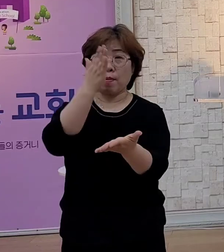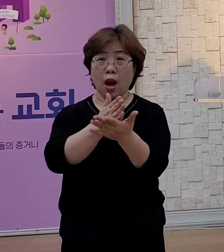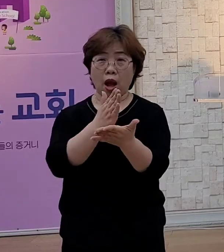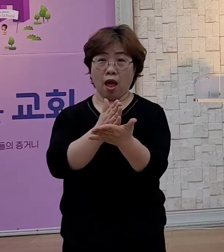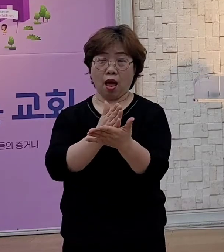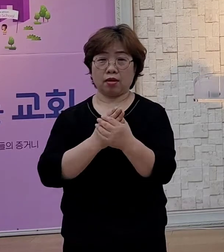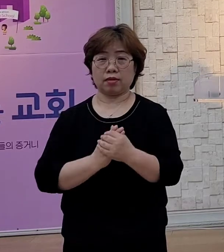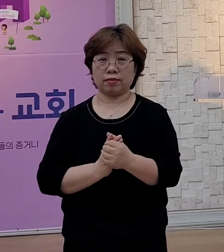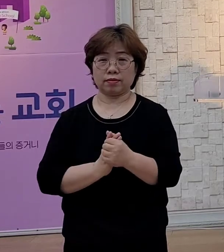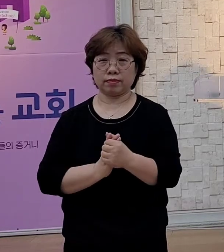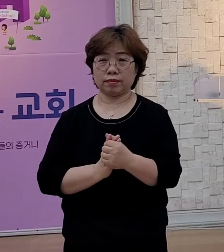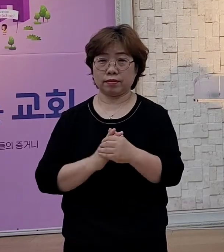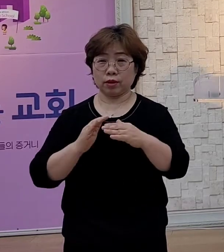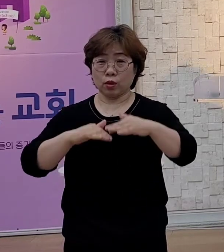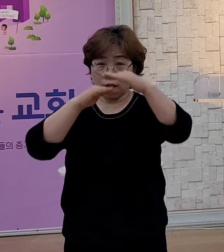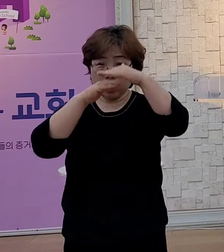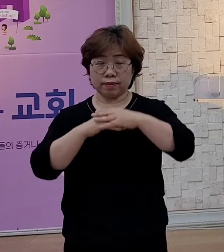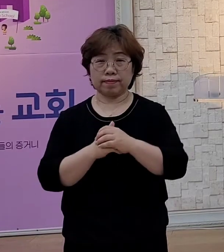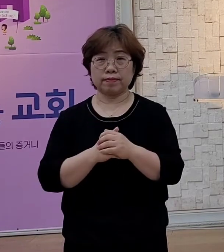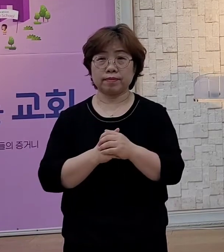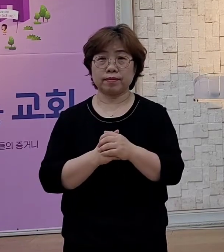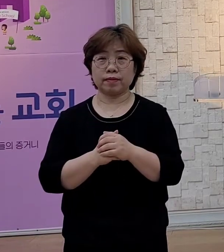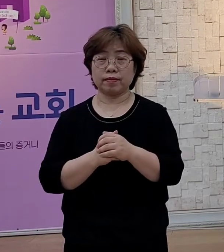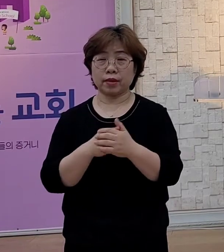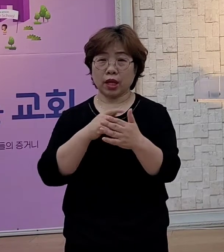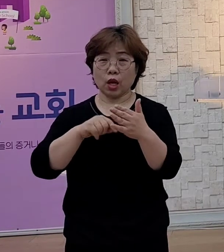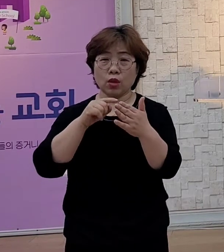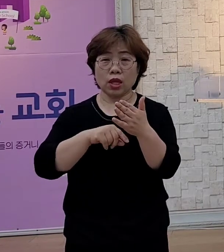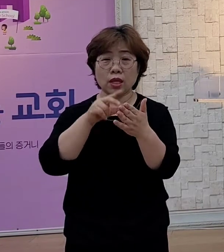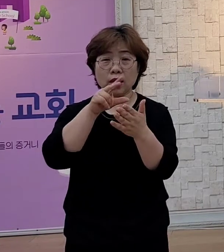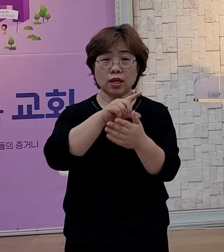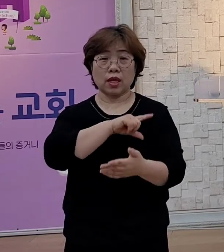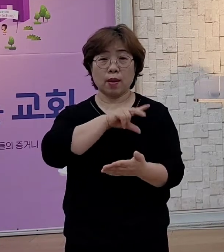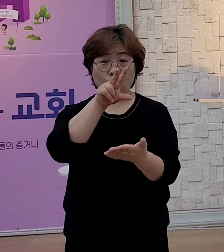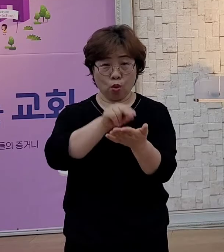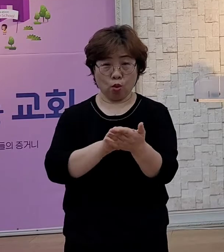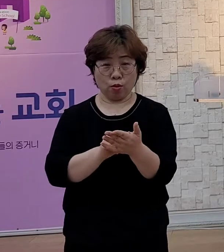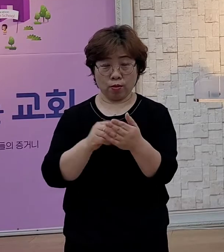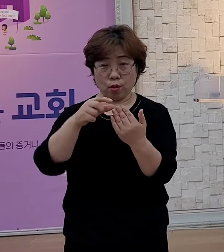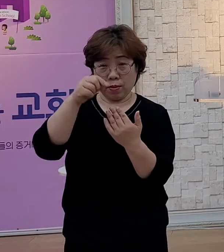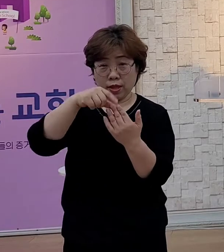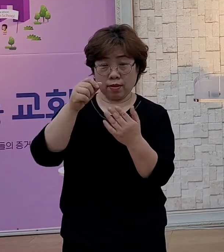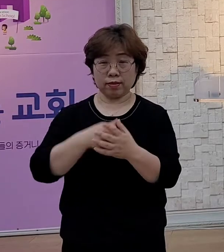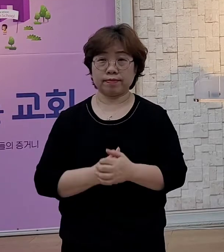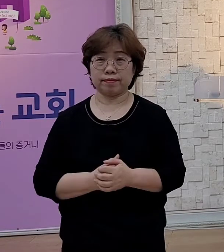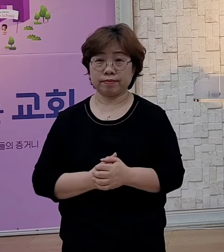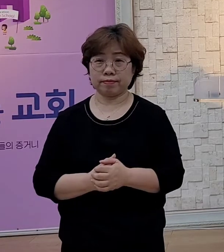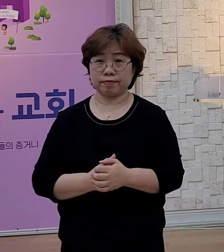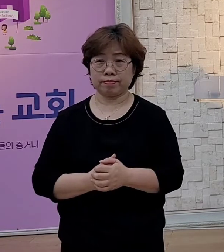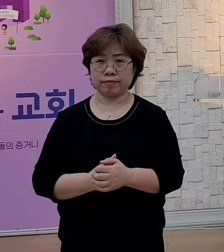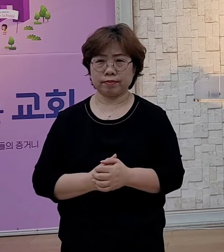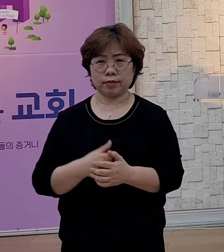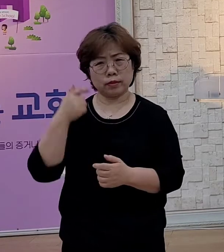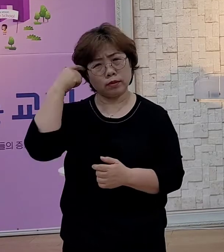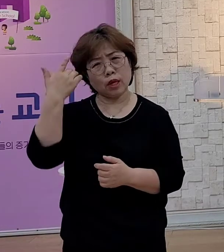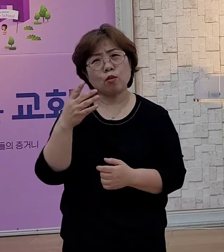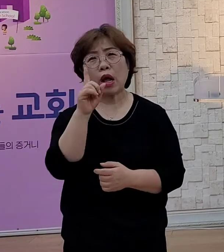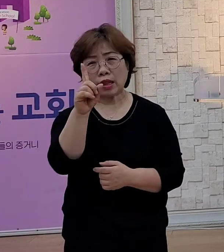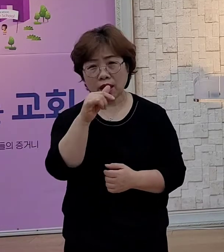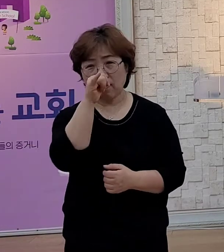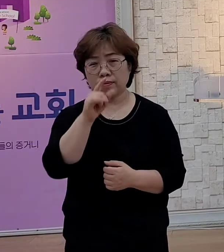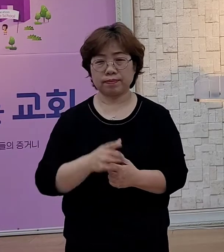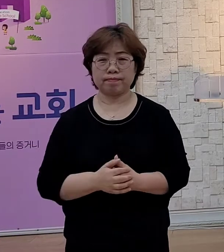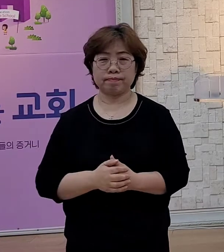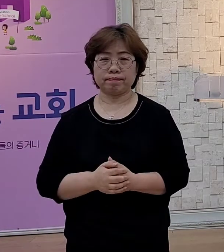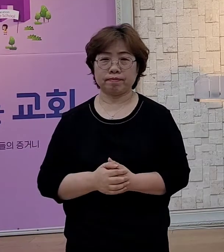라는 본문에 있는 말씀으로 제목을 잡았습니다. 여러분, 외람된 질문이긴 한데,